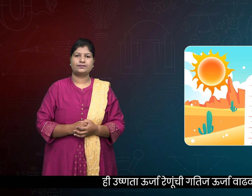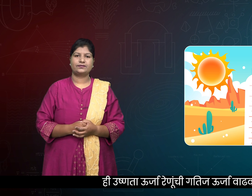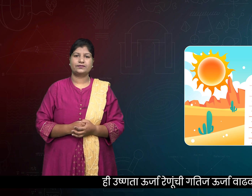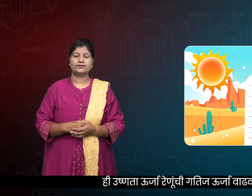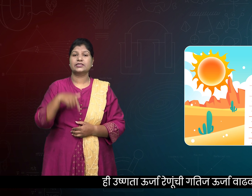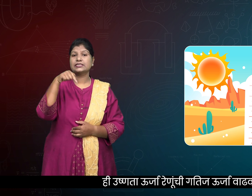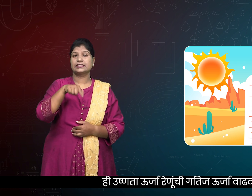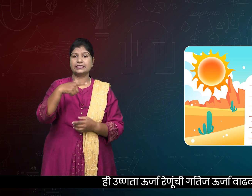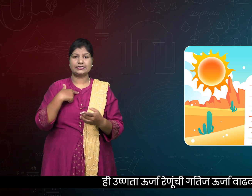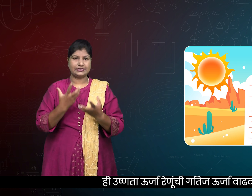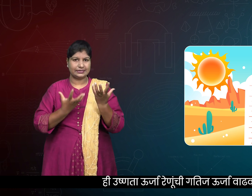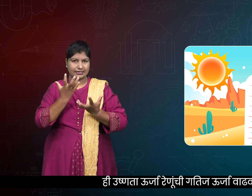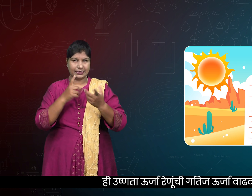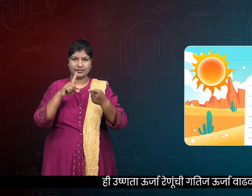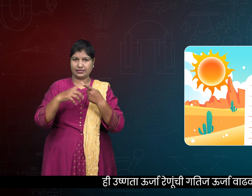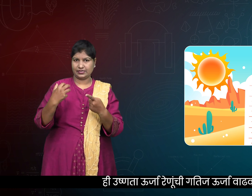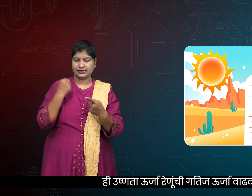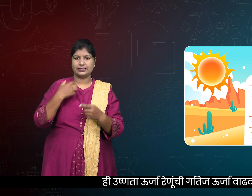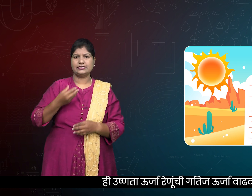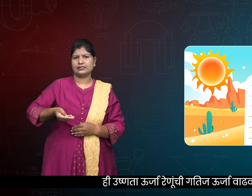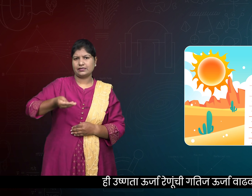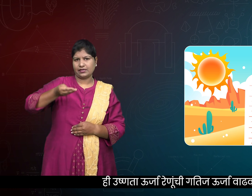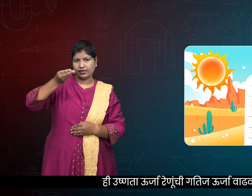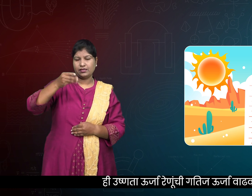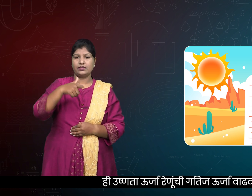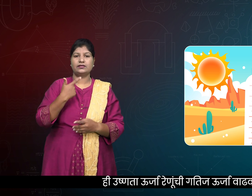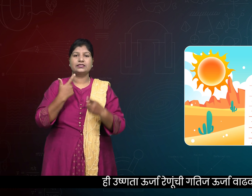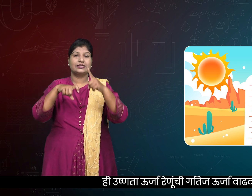ही उष्णता ऊर्जा रेणूंची गतिज ऊर्जा वाढवते.